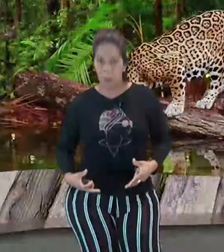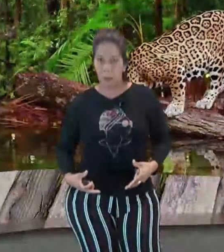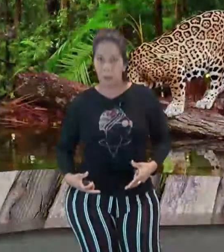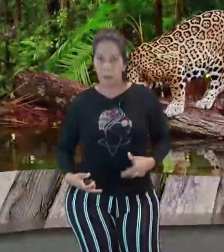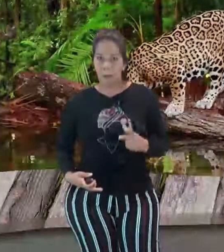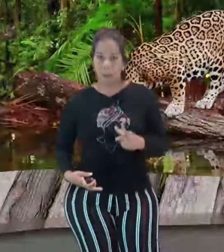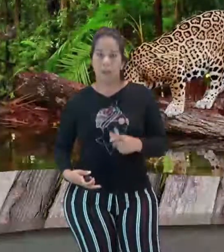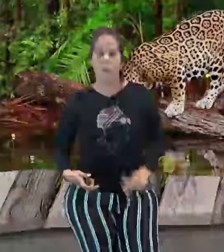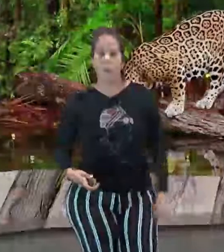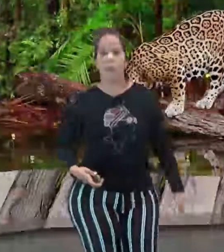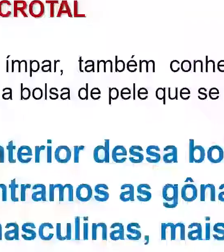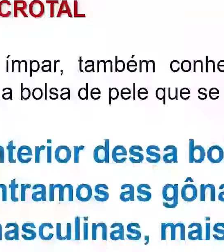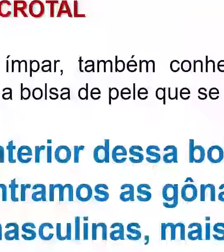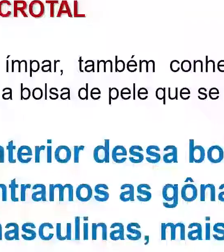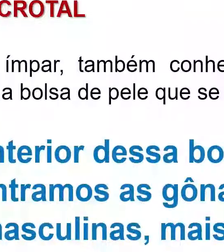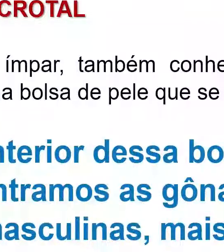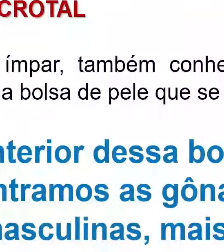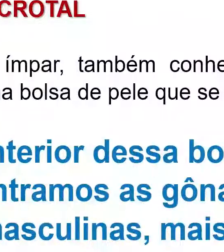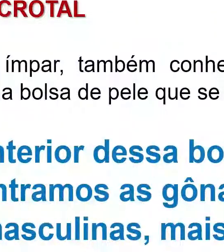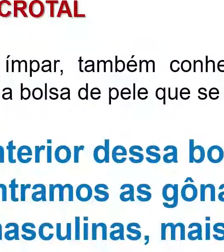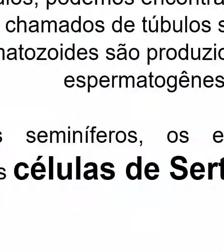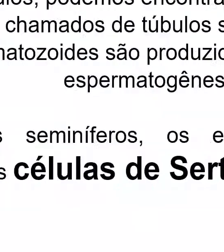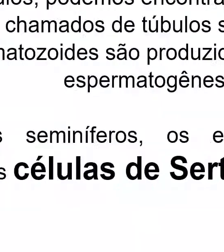Tá bom? Então vamos continuar lá.